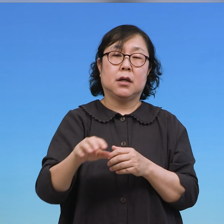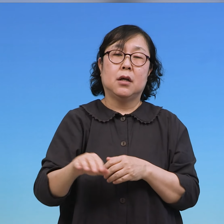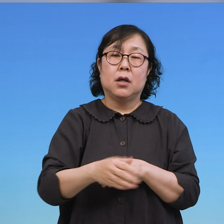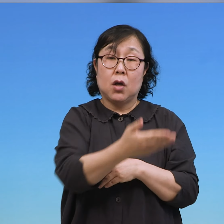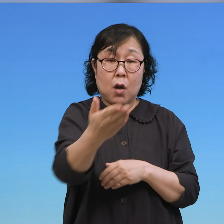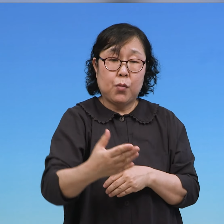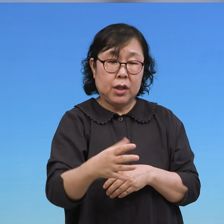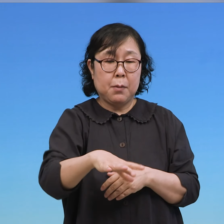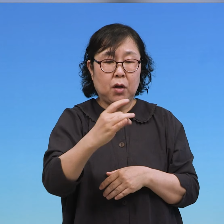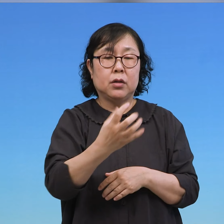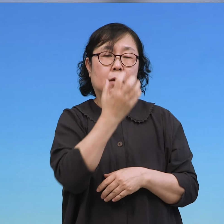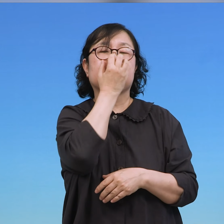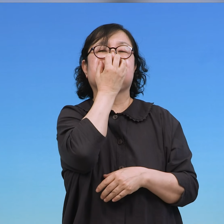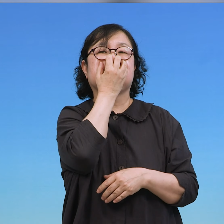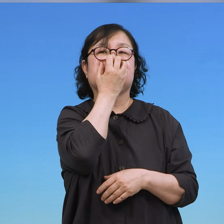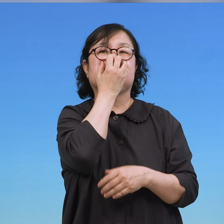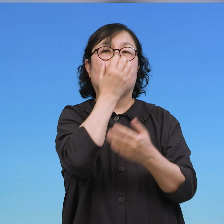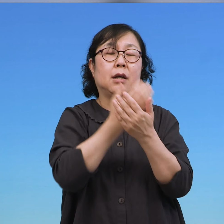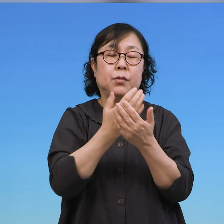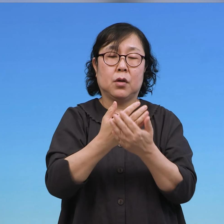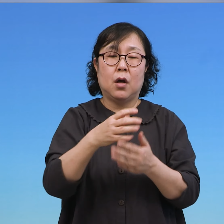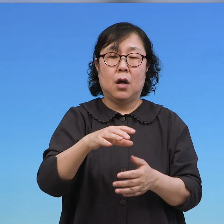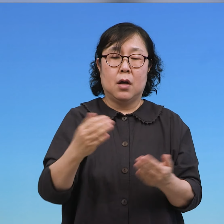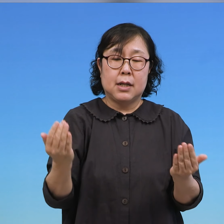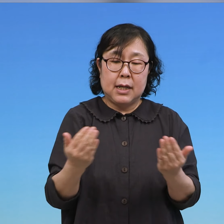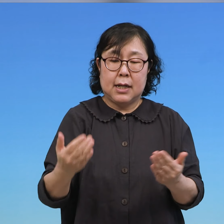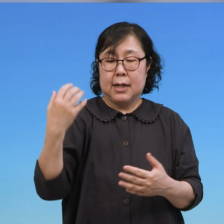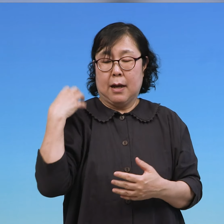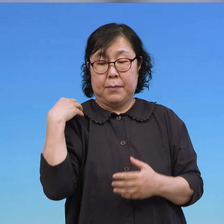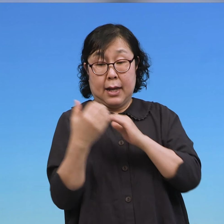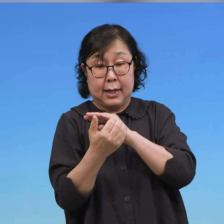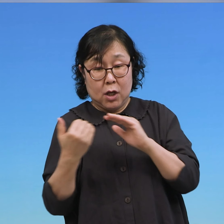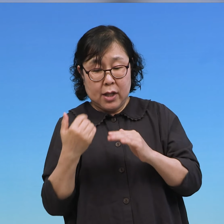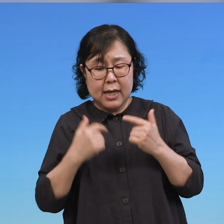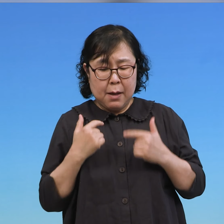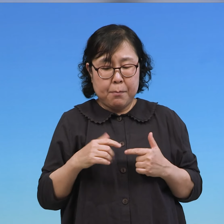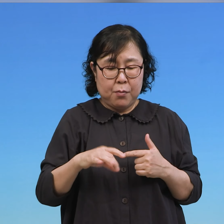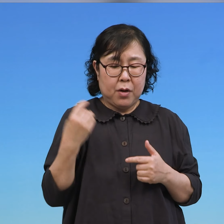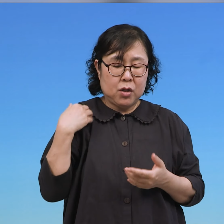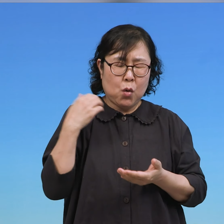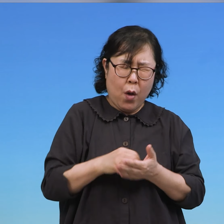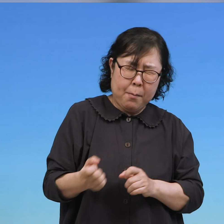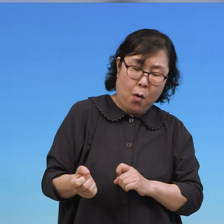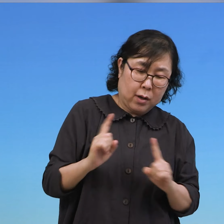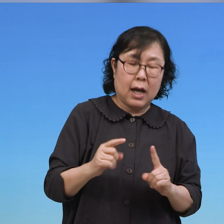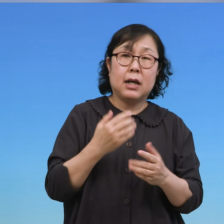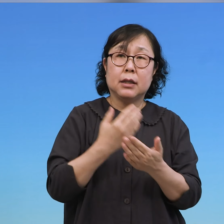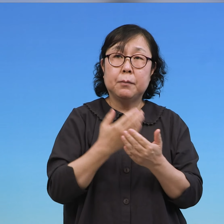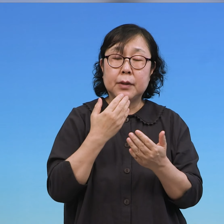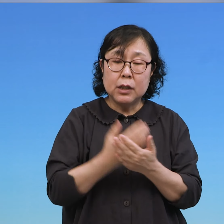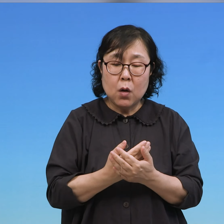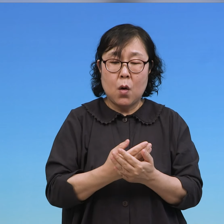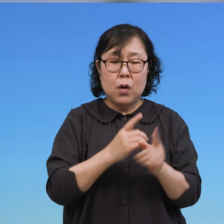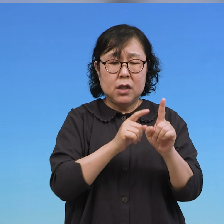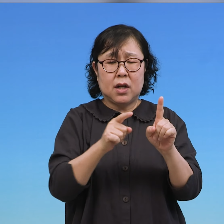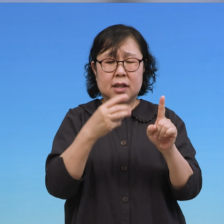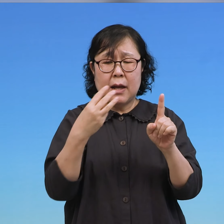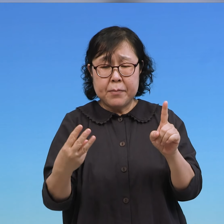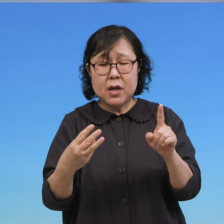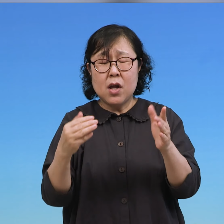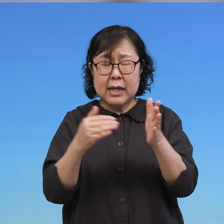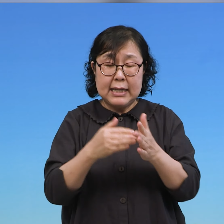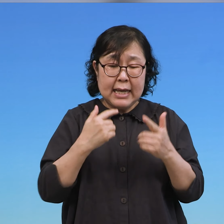먼저 쓰셔야 돼요. 뭘 감당하기 전에 기쁨을 먼저 회복하셔야 됩니다. 1절에서 3절의 그